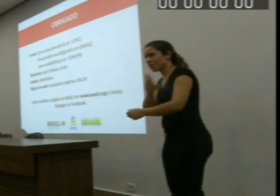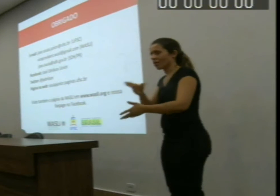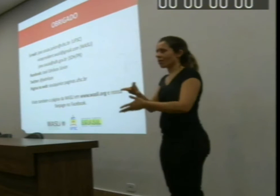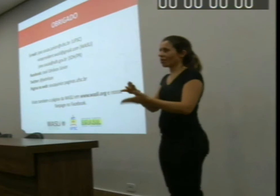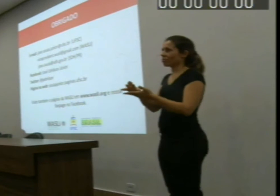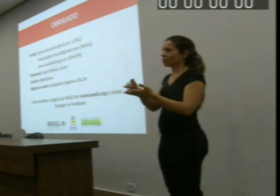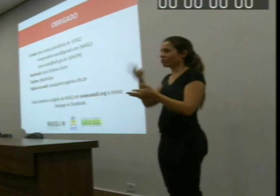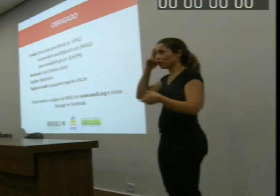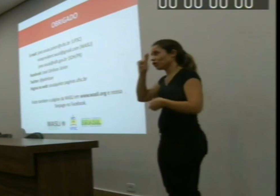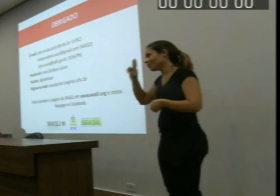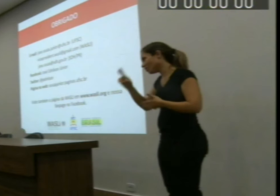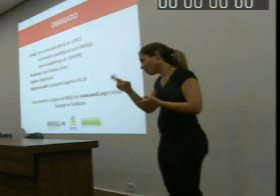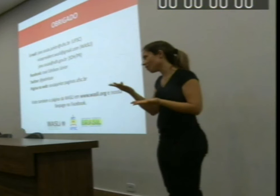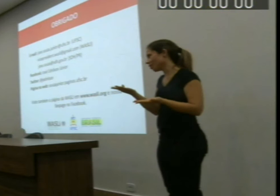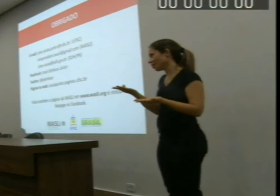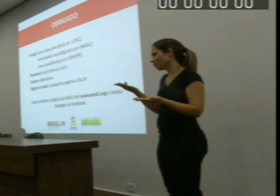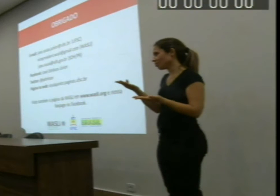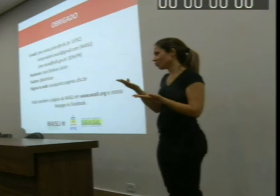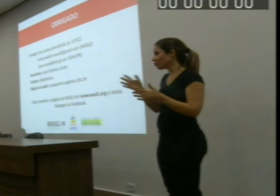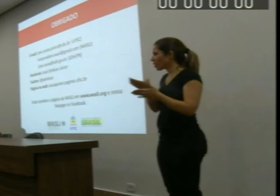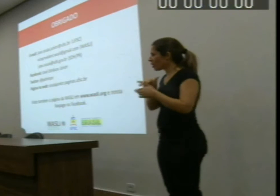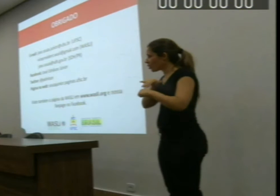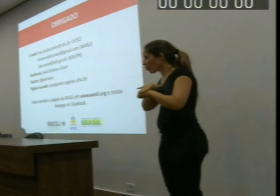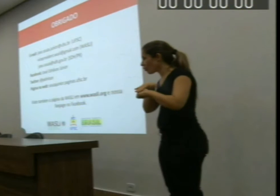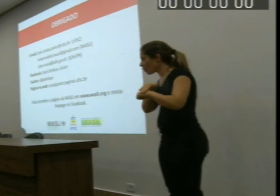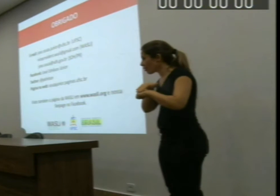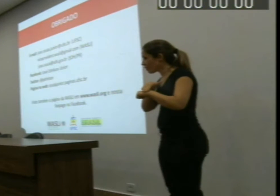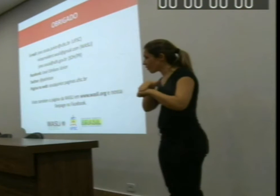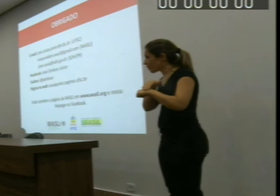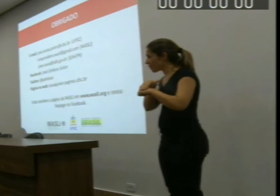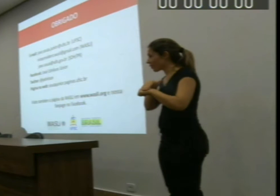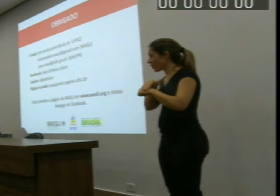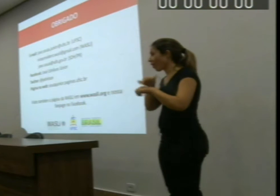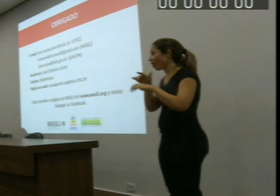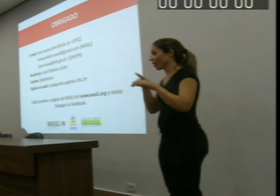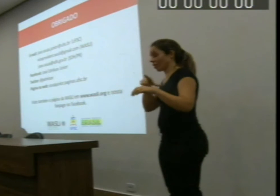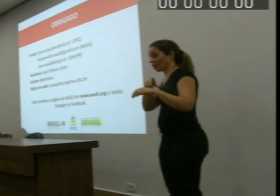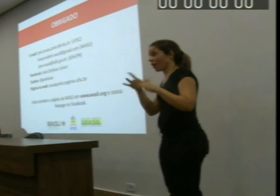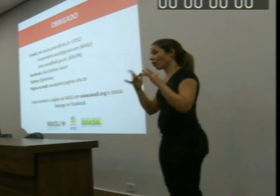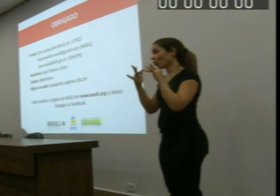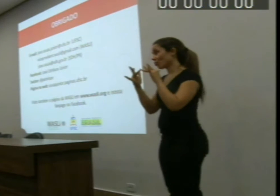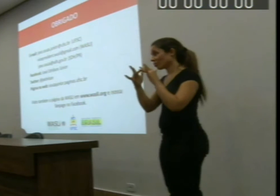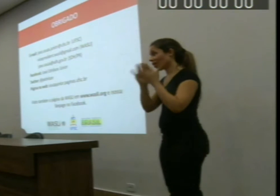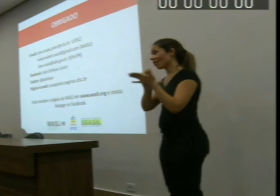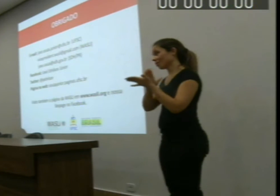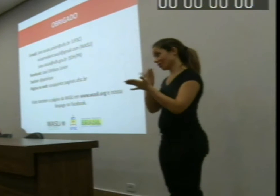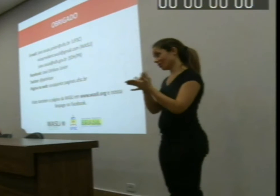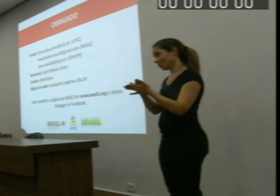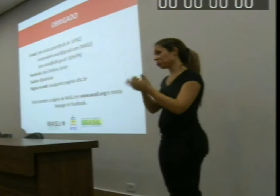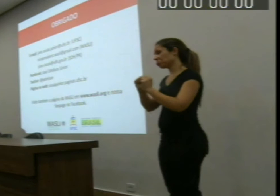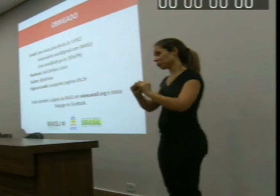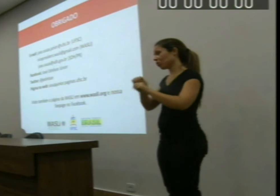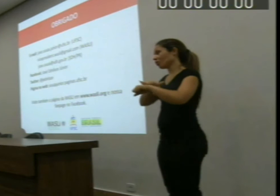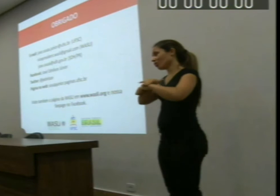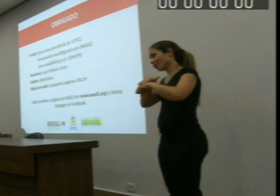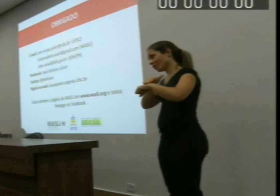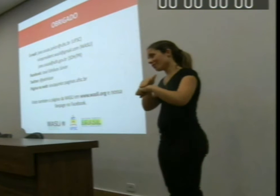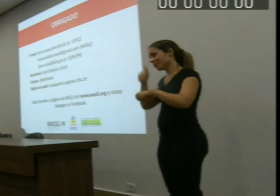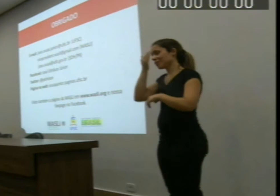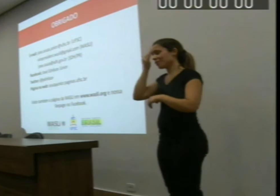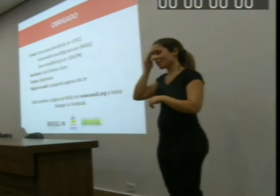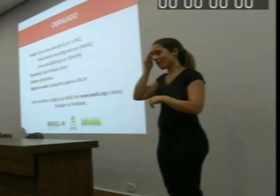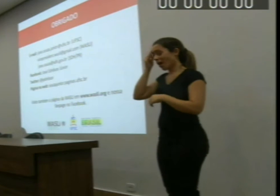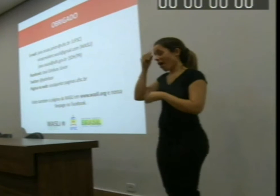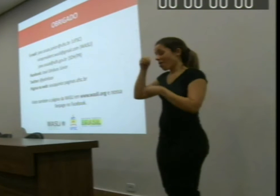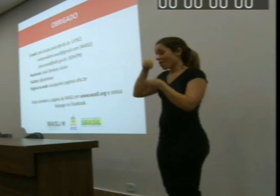também tá e e e é ligado né então você deve recorrer primeiro àquele núcleo principal dali tentar resolver